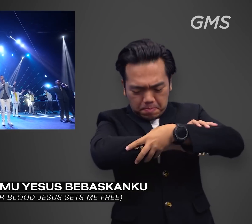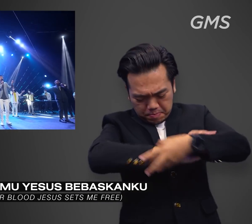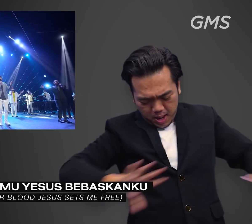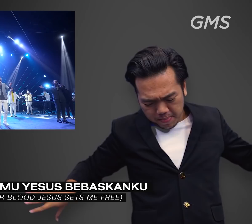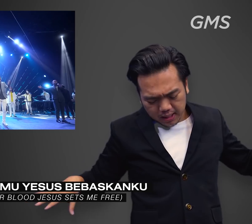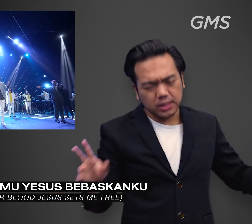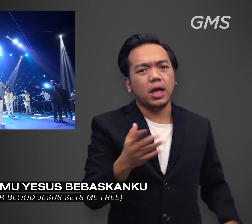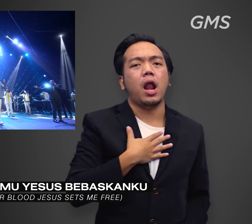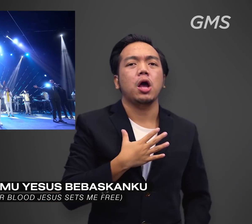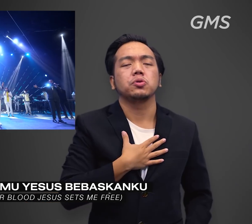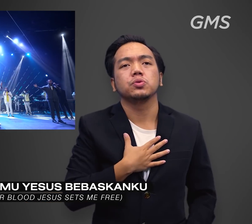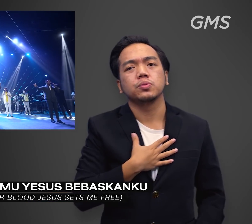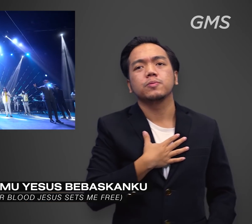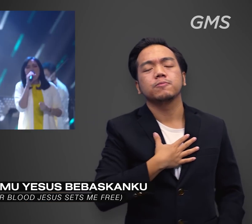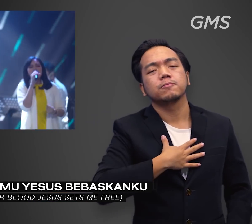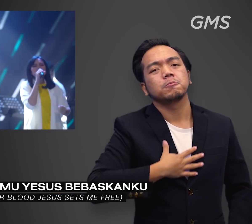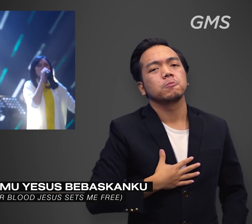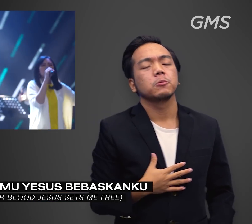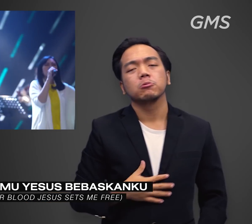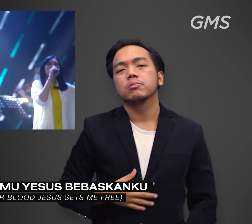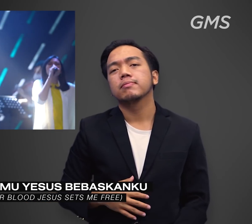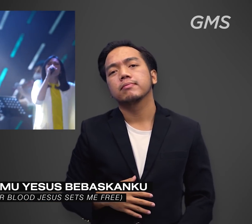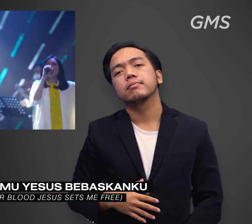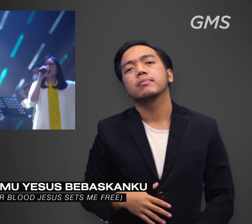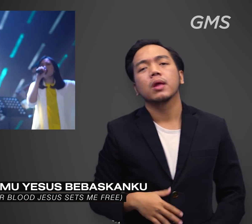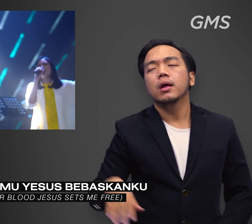darah-Mu Yesus bebaskanku,